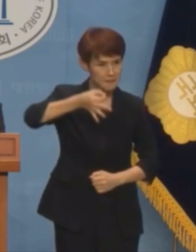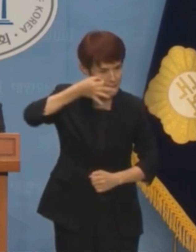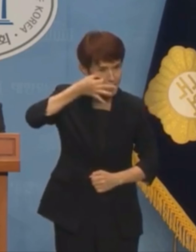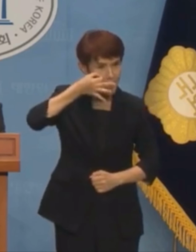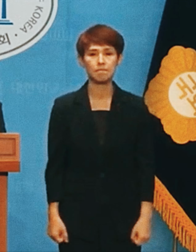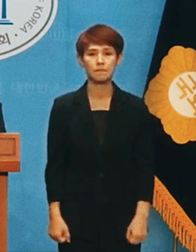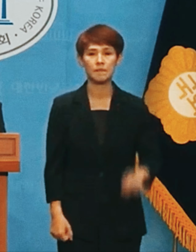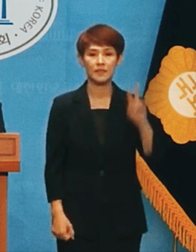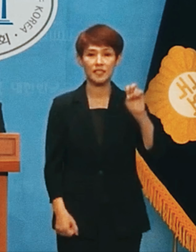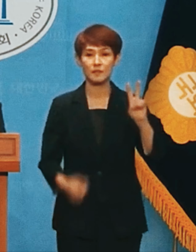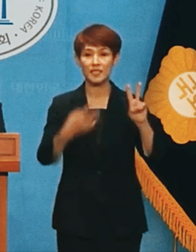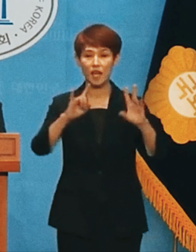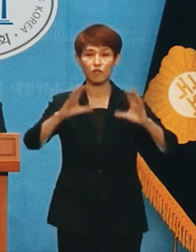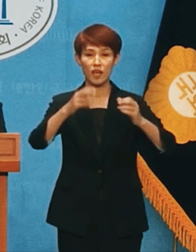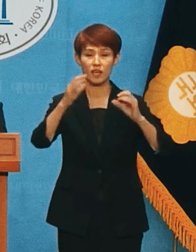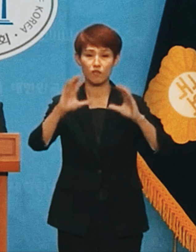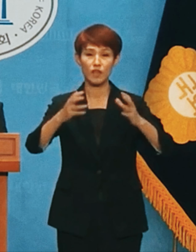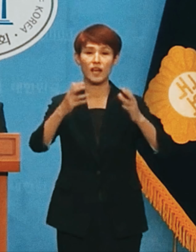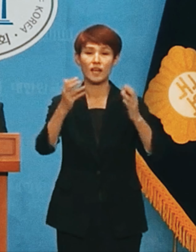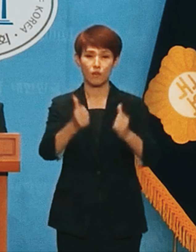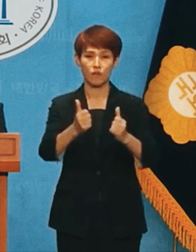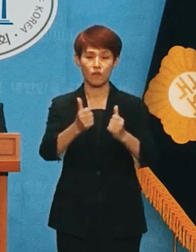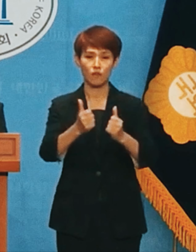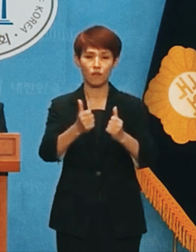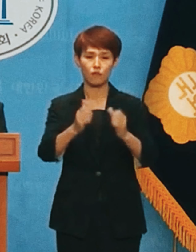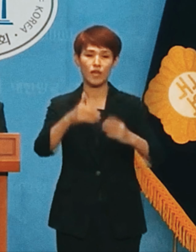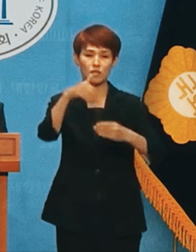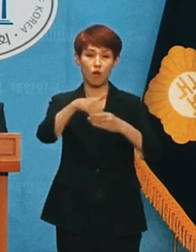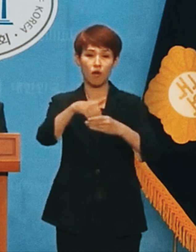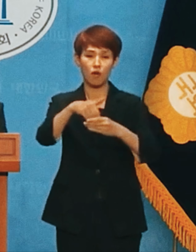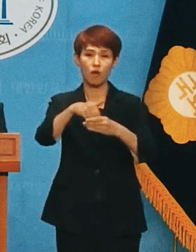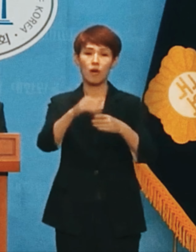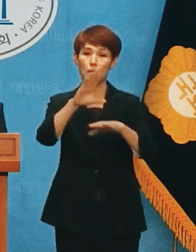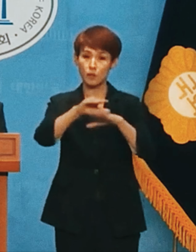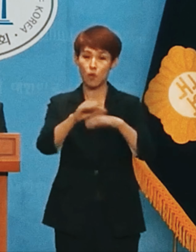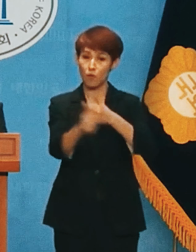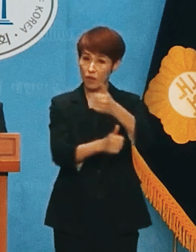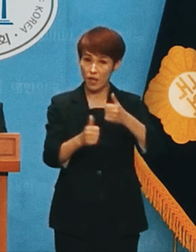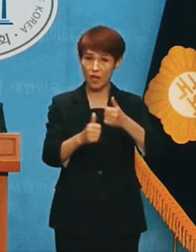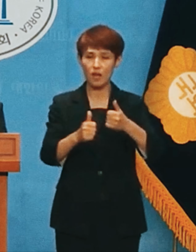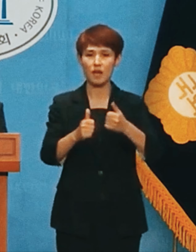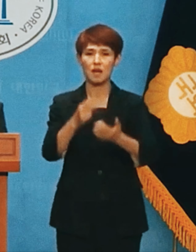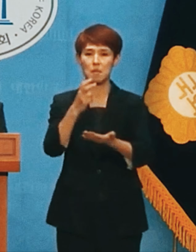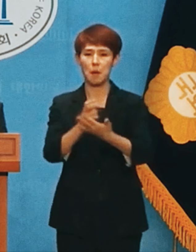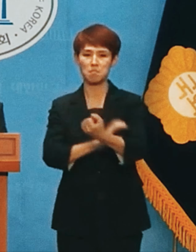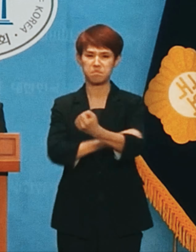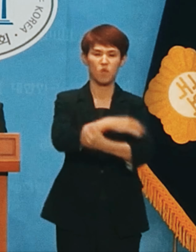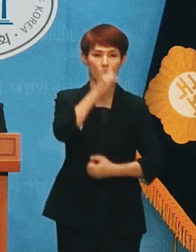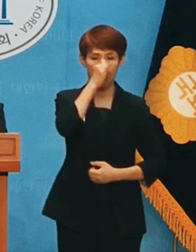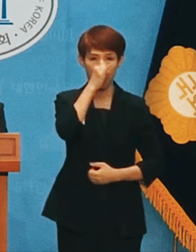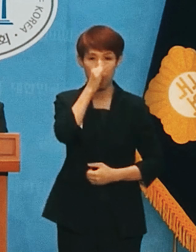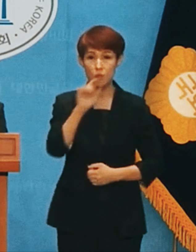말입니다 12대 국회의원 선거방송 심의 위원회가 법정 제재를 발하고 있습니다 특징이